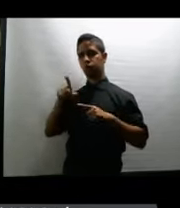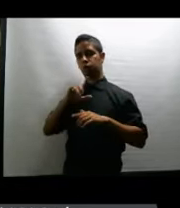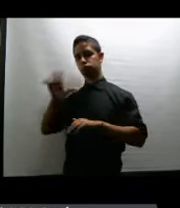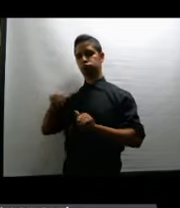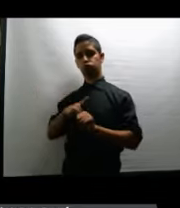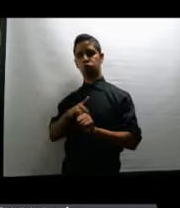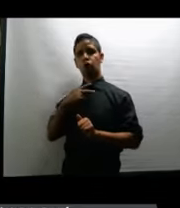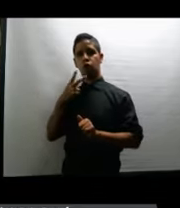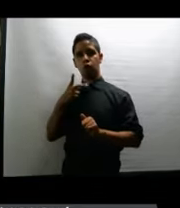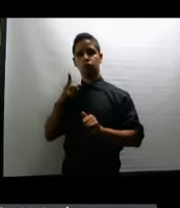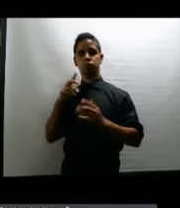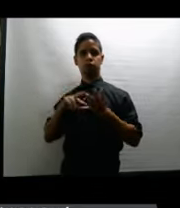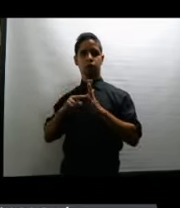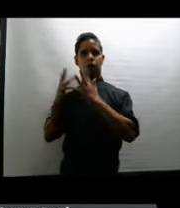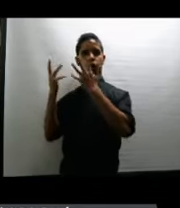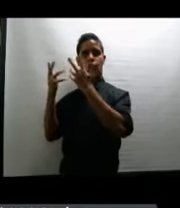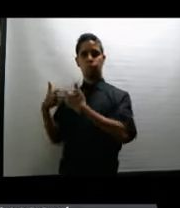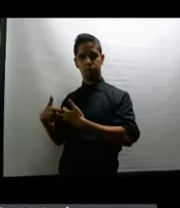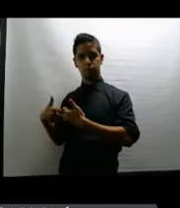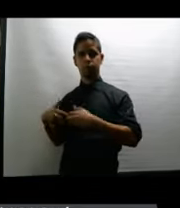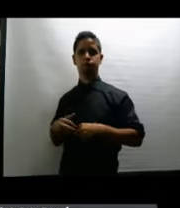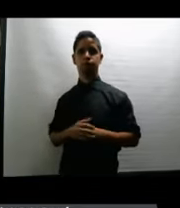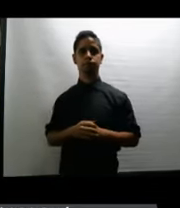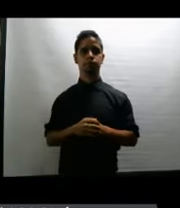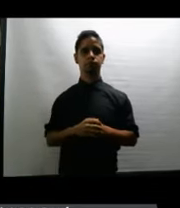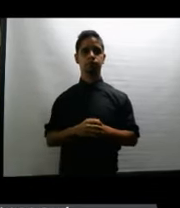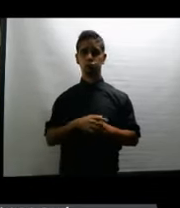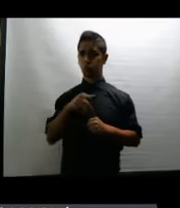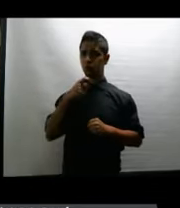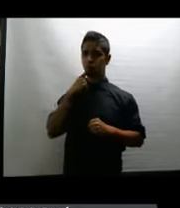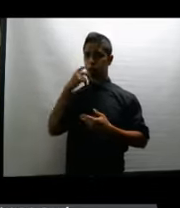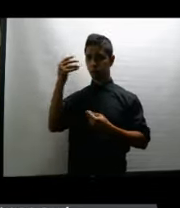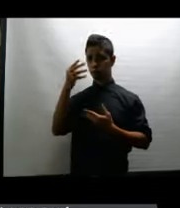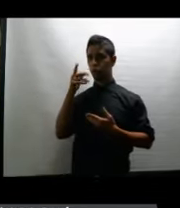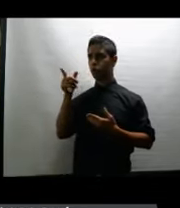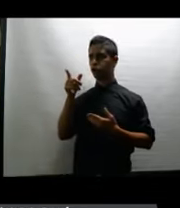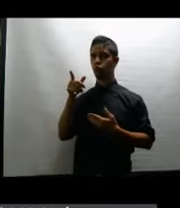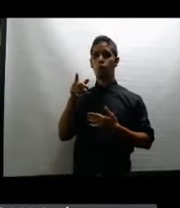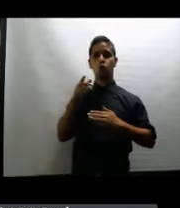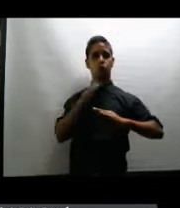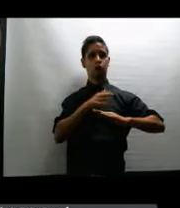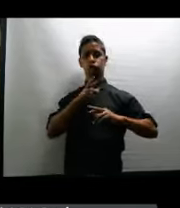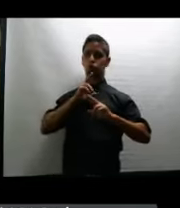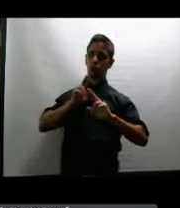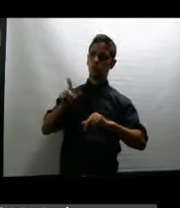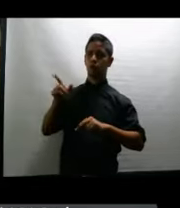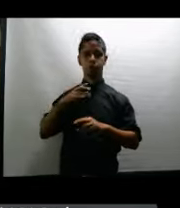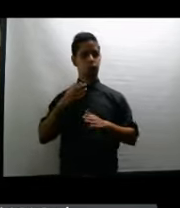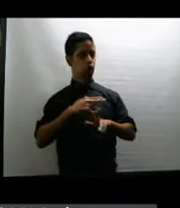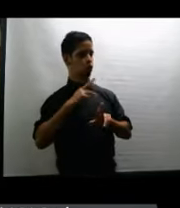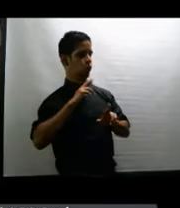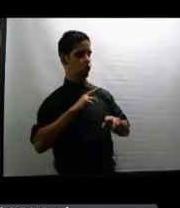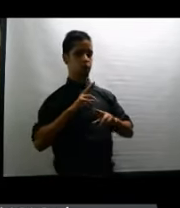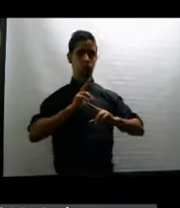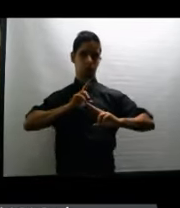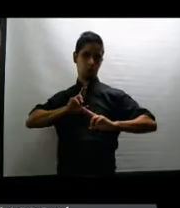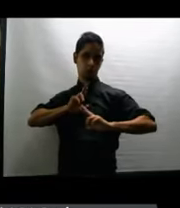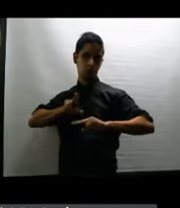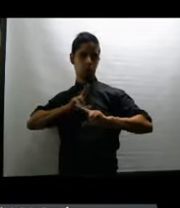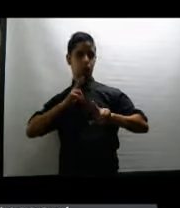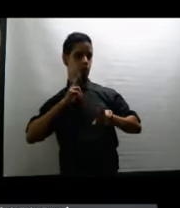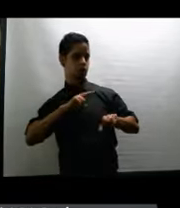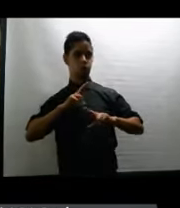Complementa, ¿verdad? Lo complementa, sí. Mencionaste que de momento, o sea, él te canta una canción y tú le respondes. Entonces uh-huh. pensaba que también podían ser con las mismas